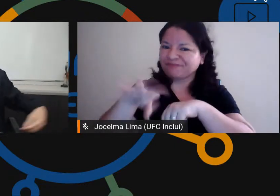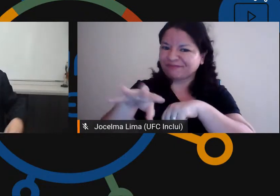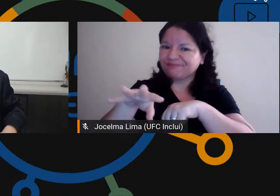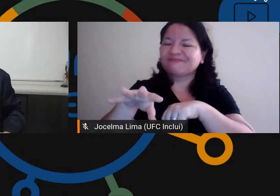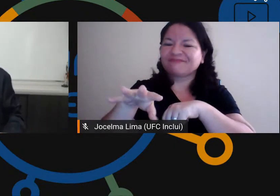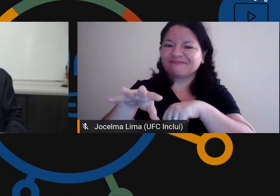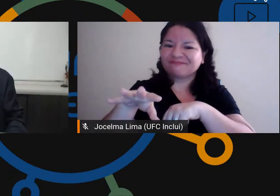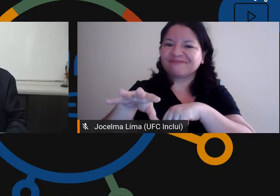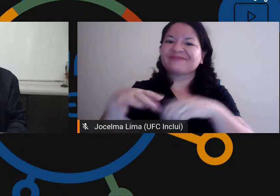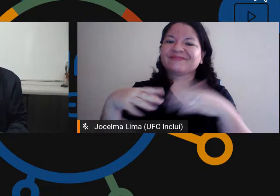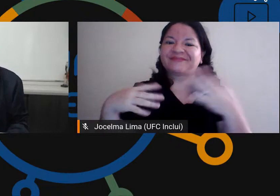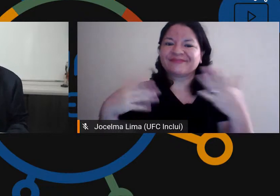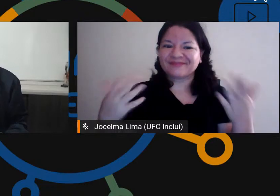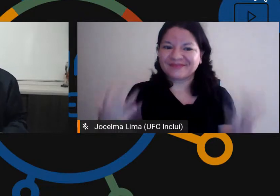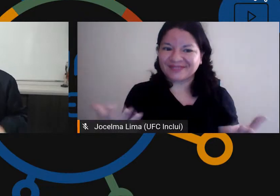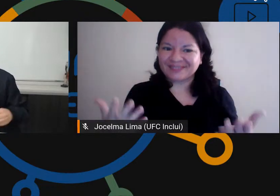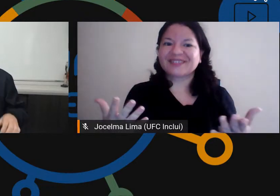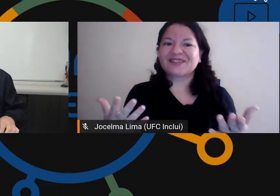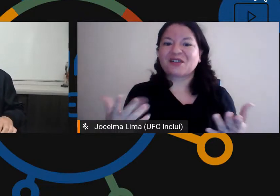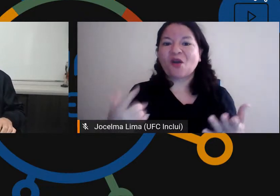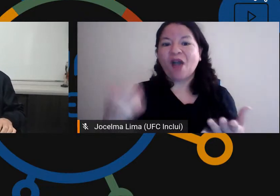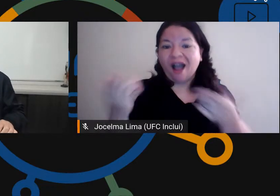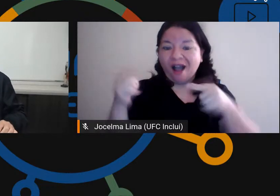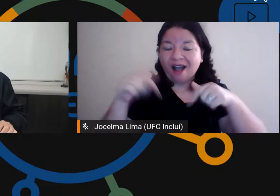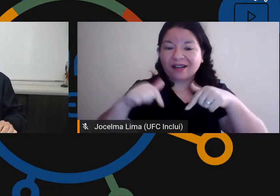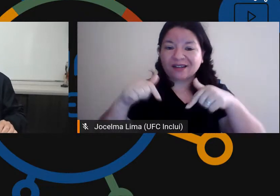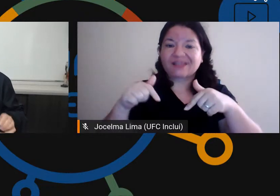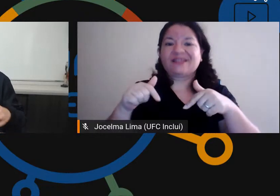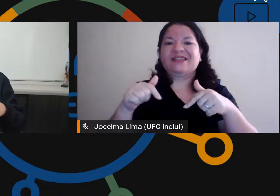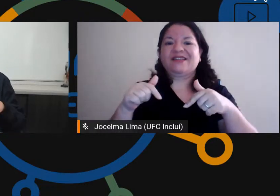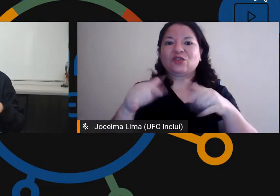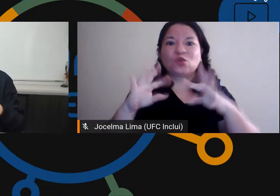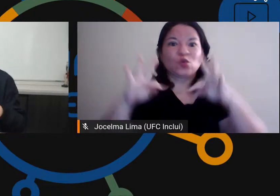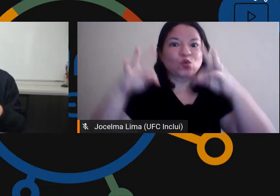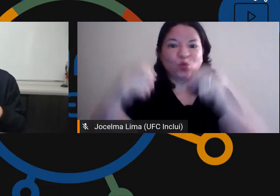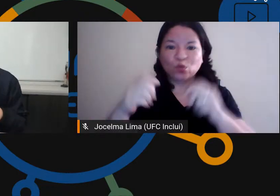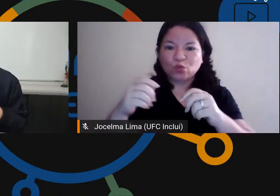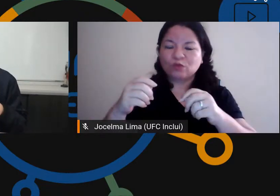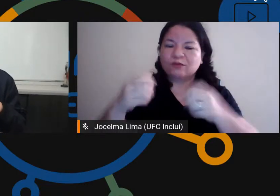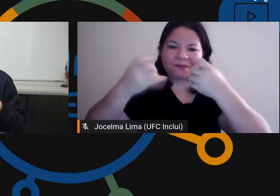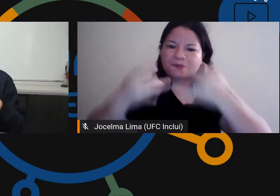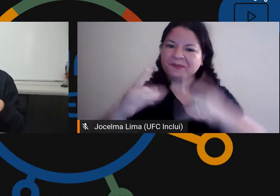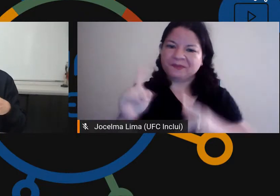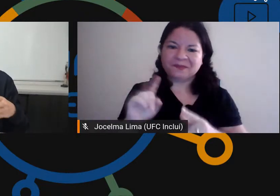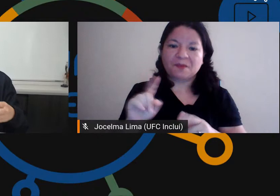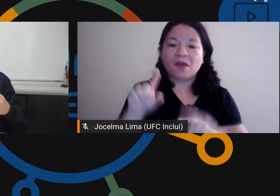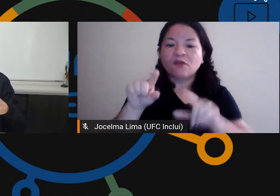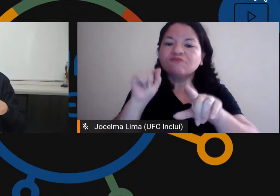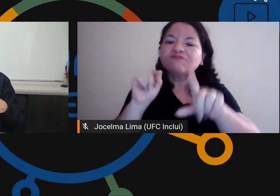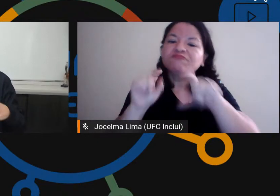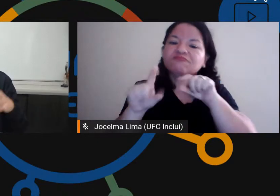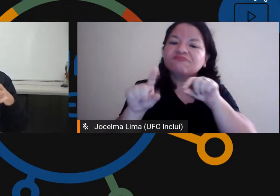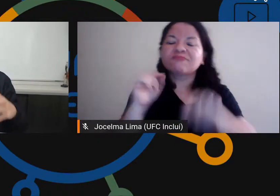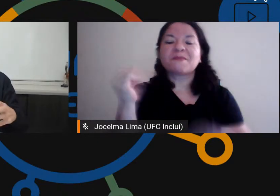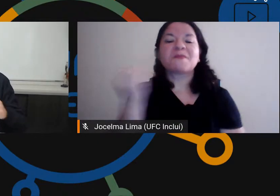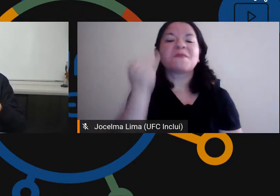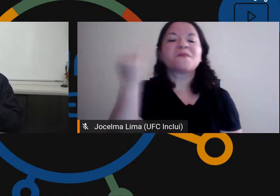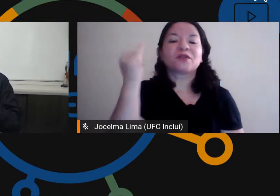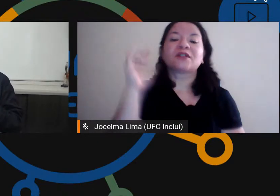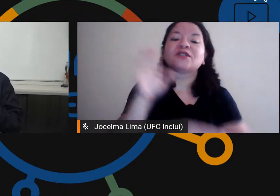ter chance de falar nem perto disso, mas eu selecionei alguns elementos essenciais que eu imagino que possa ajudar as pessoas